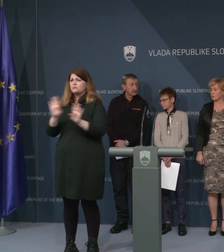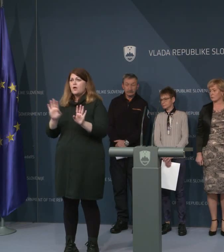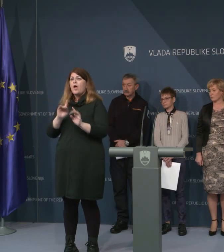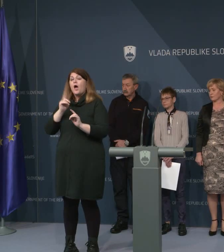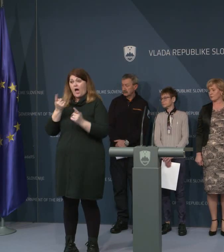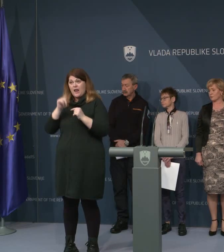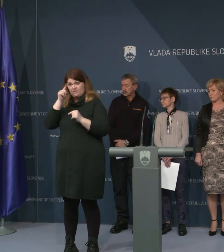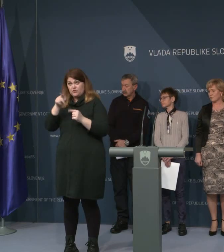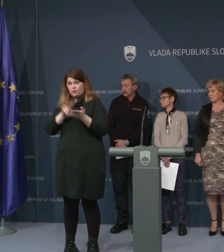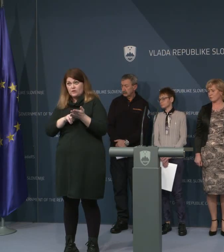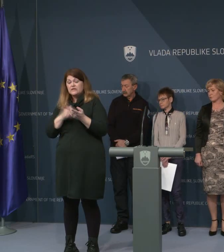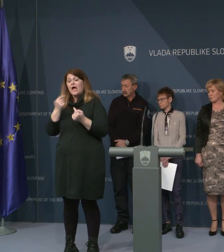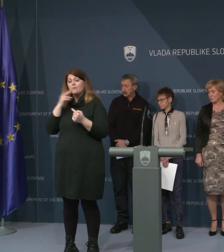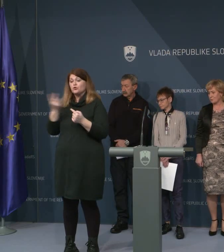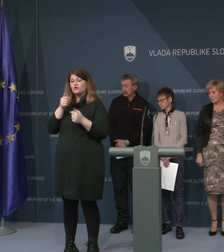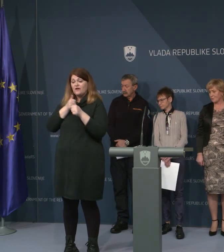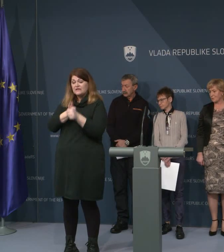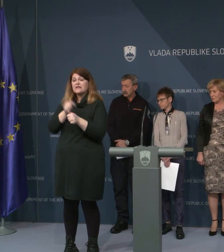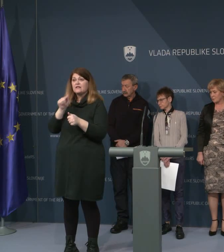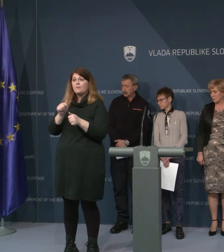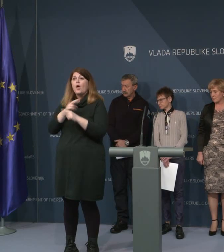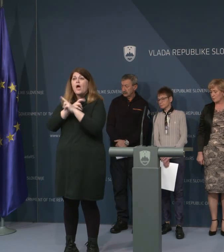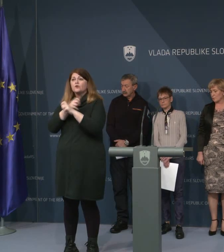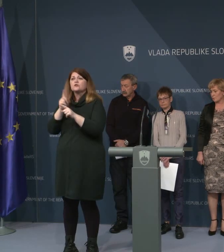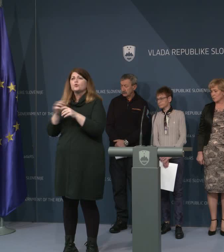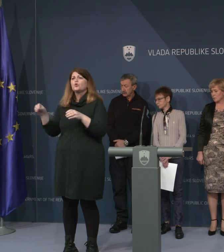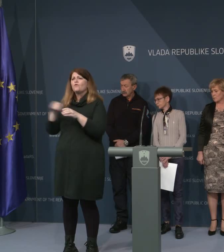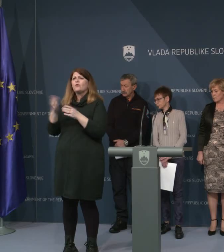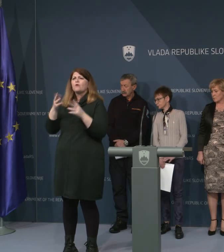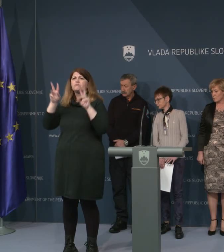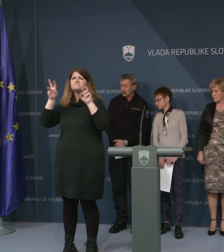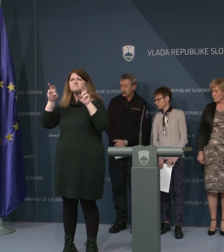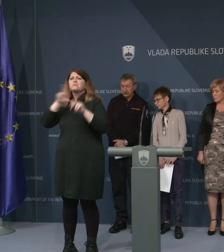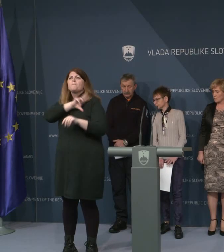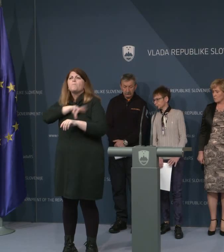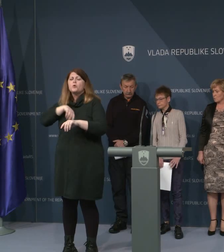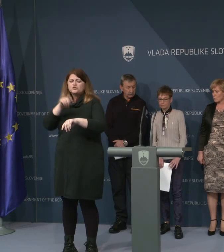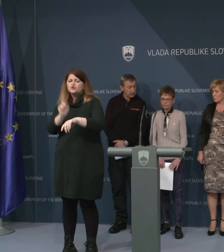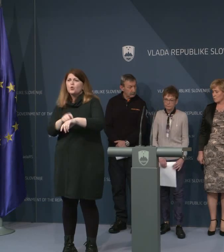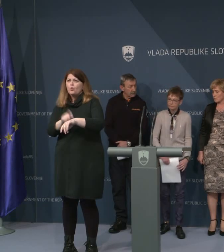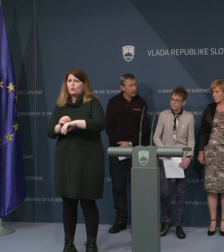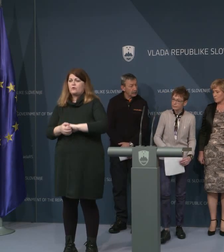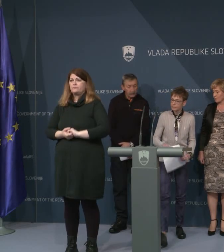Pa če bo Slovenija kaj sledila temu, Avstrija ne bi tudi uvedla neko policijsko uro.